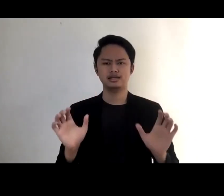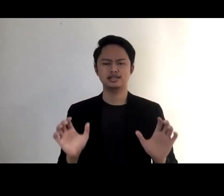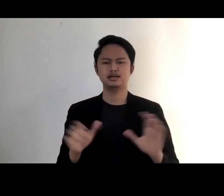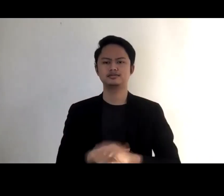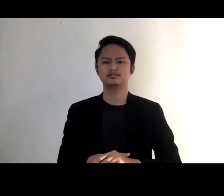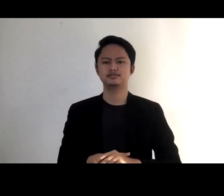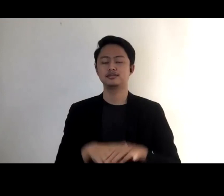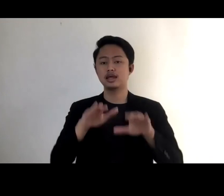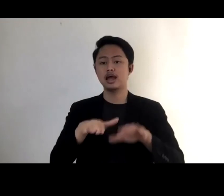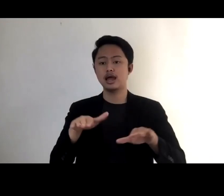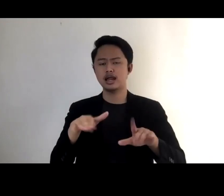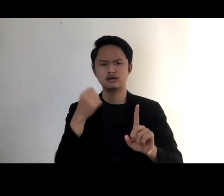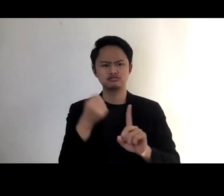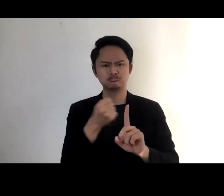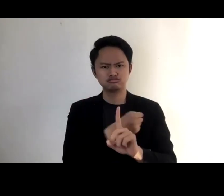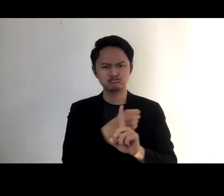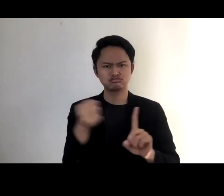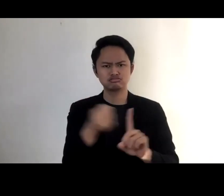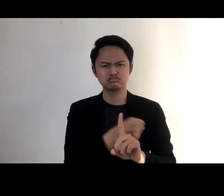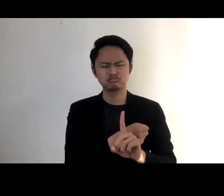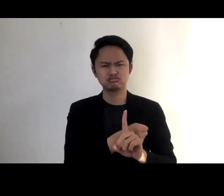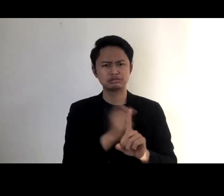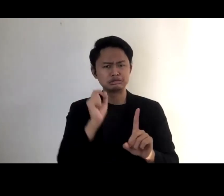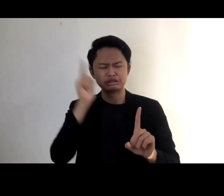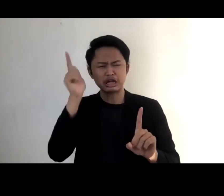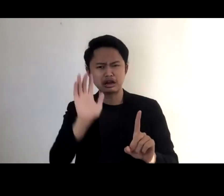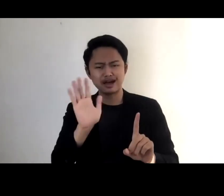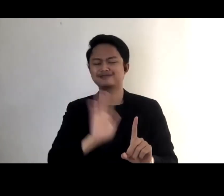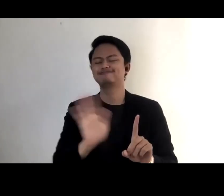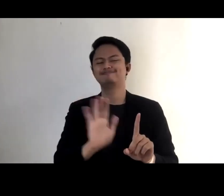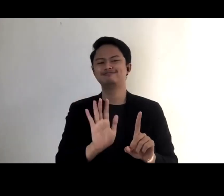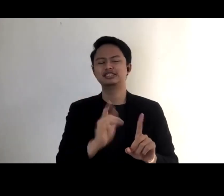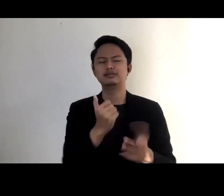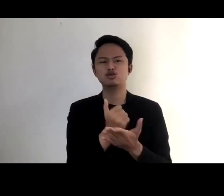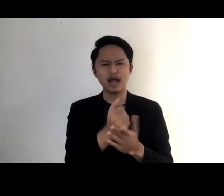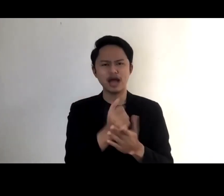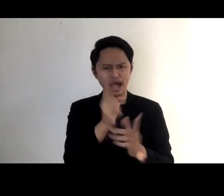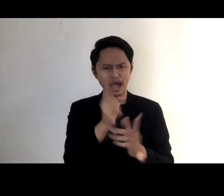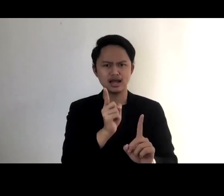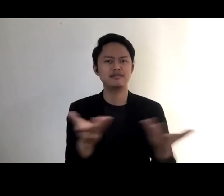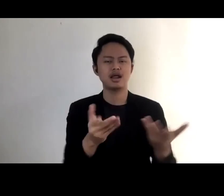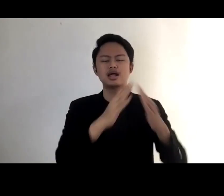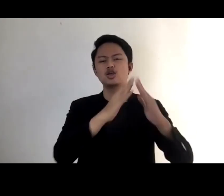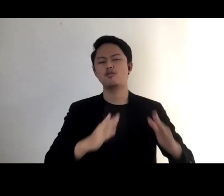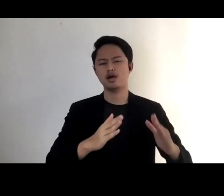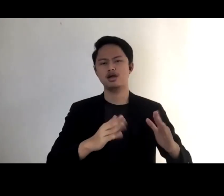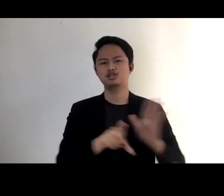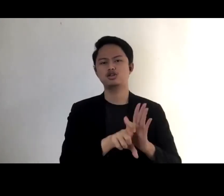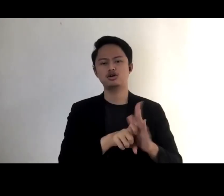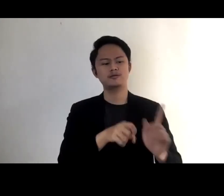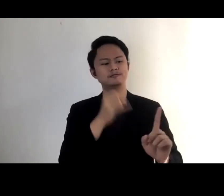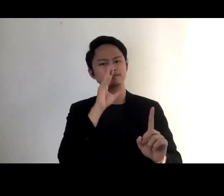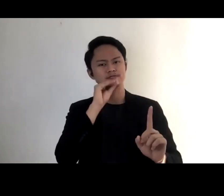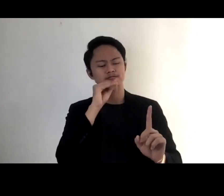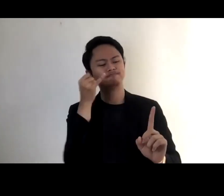anak ini justru banyak tanpa kita sadari terjadi di rumah di masa pandemi ini. Mulai dari kekerasan verbal